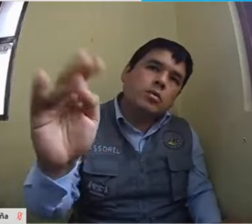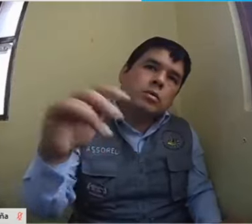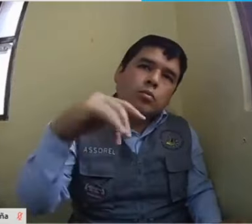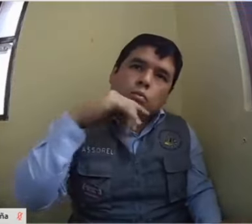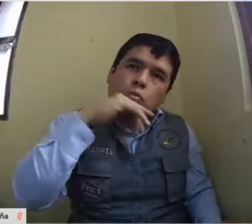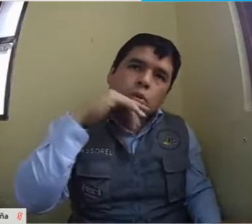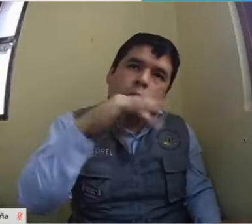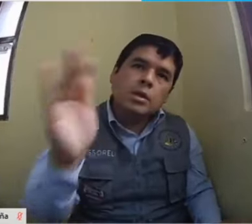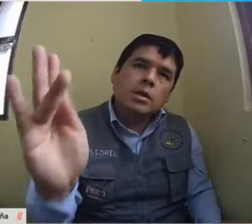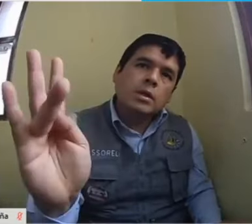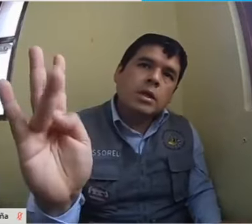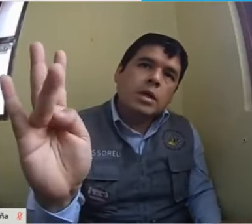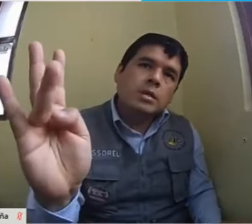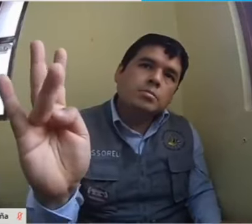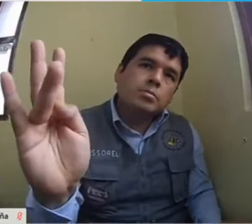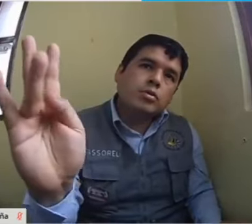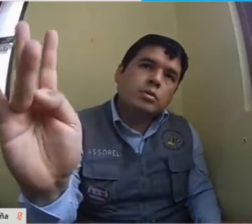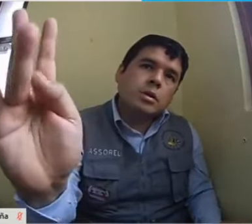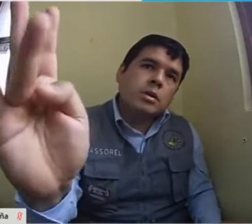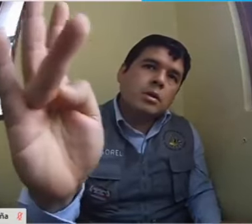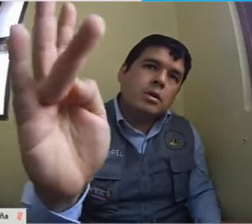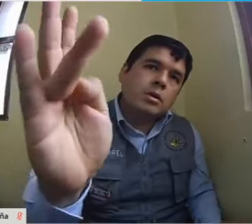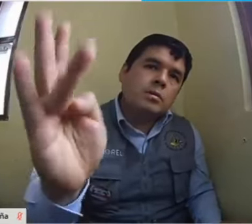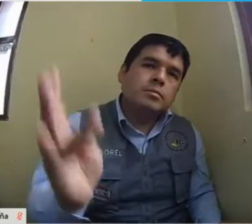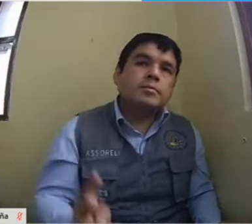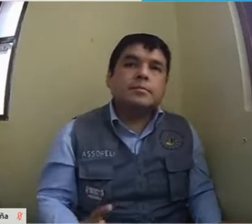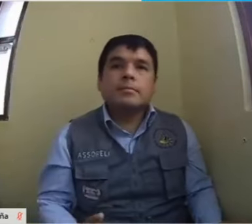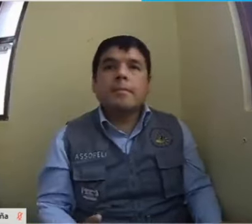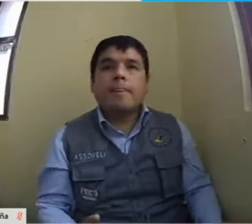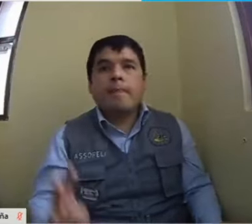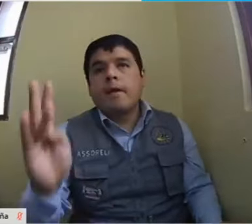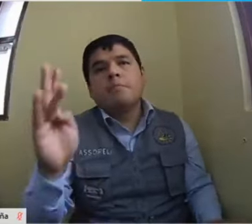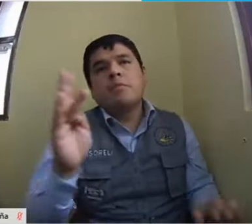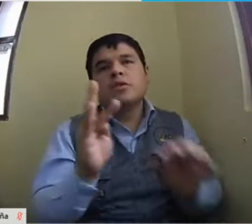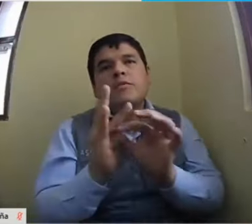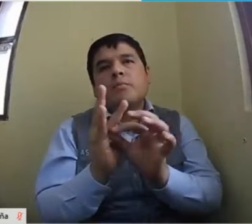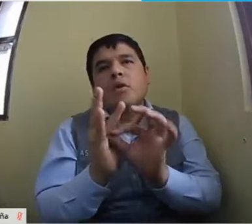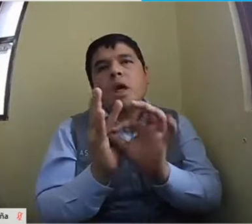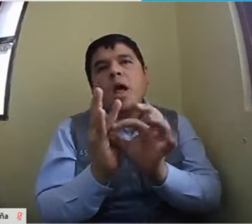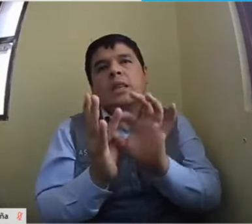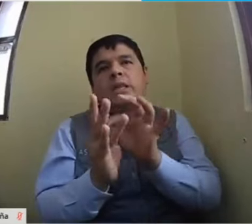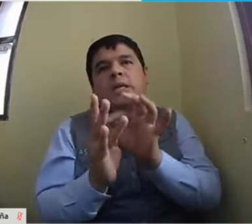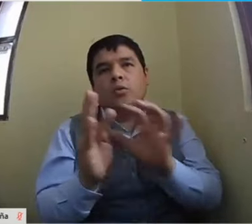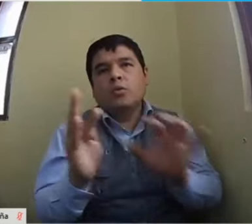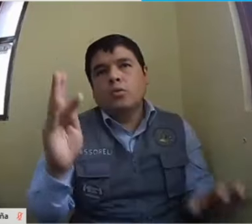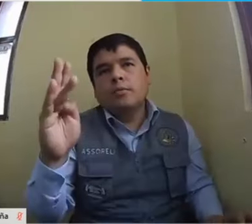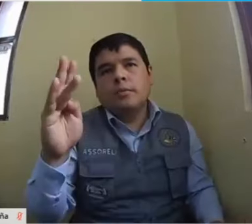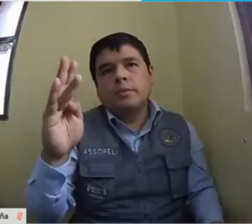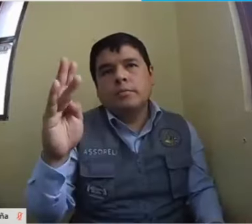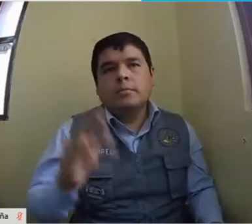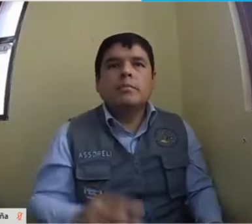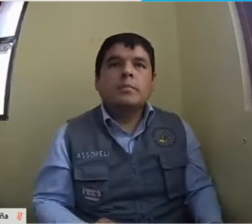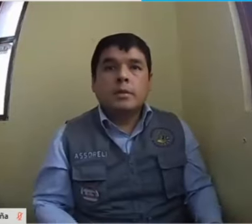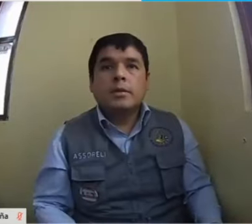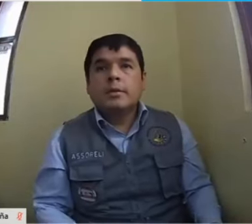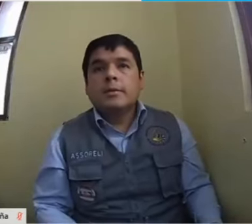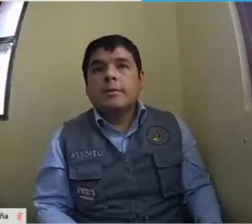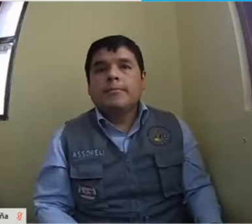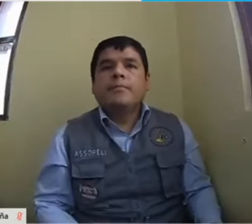digamos, rascando el dedo anular, unos toquecitos al dedo anular. También esa es la seña para esposa. Igual por la